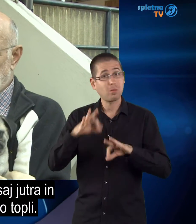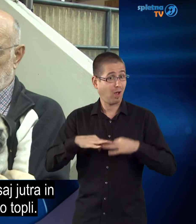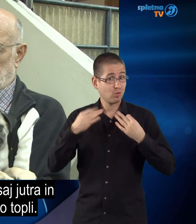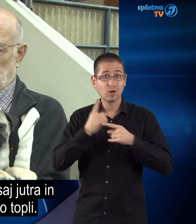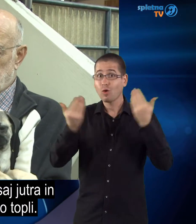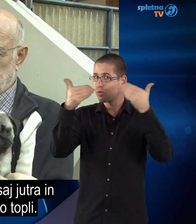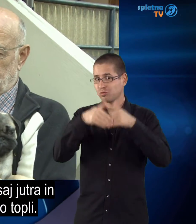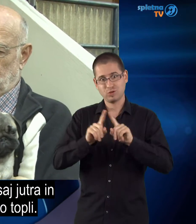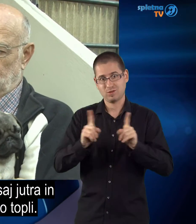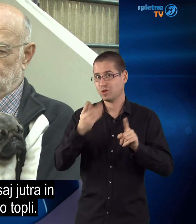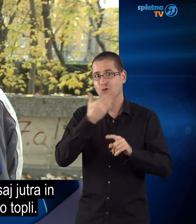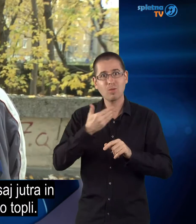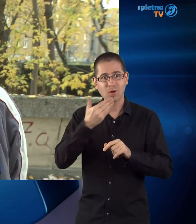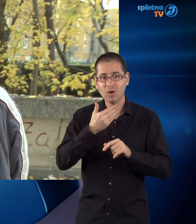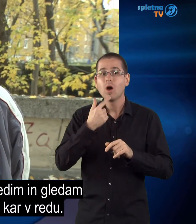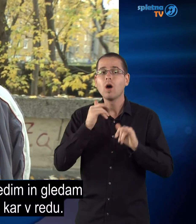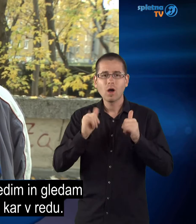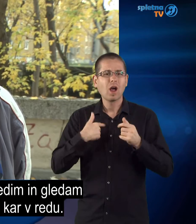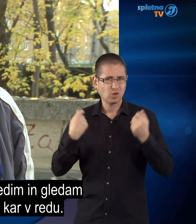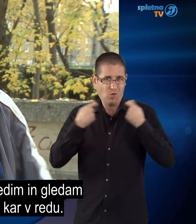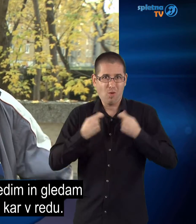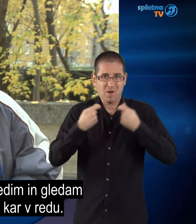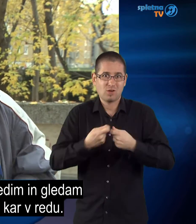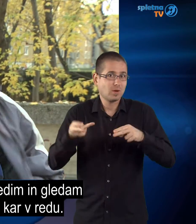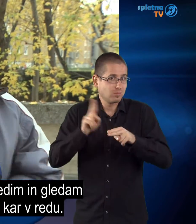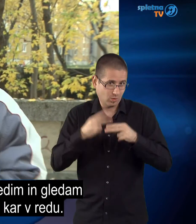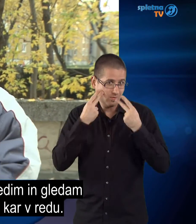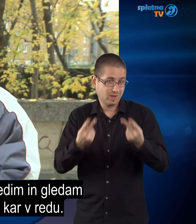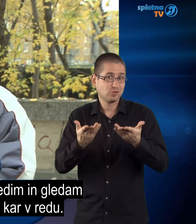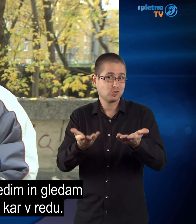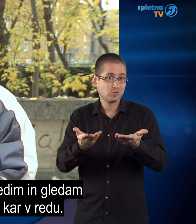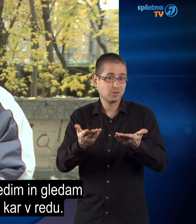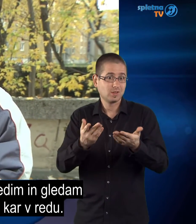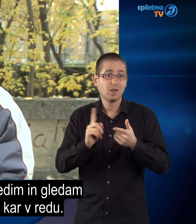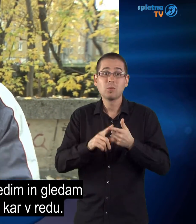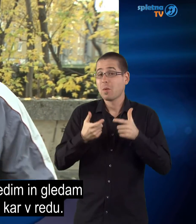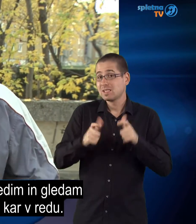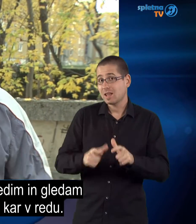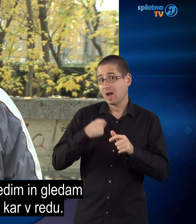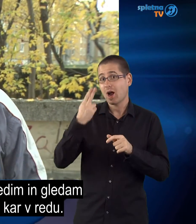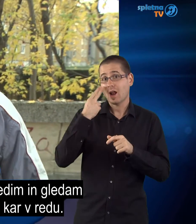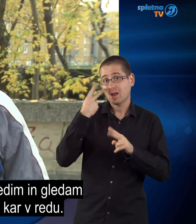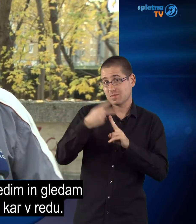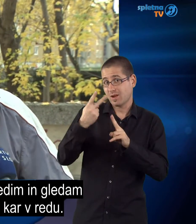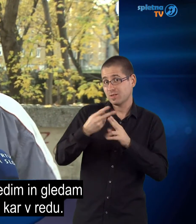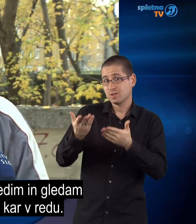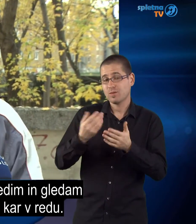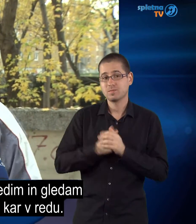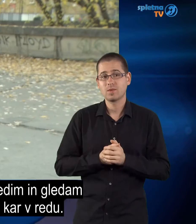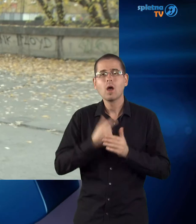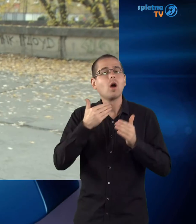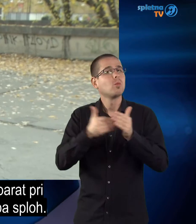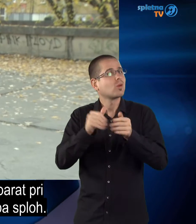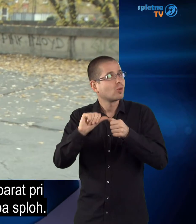topla jutra, pa noči niso tople. Ja, obučem se, vidiš, to. Pa sedim, pa gledam televizijo, pa kar v